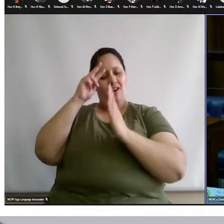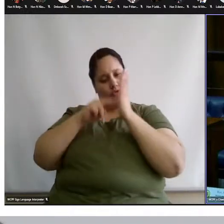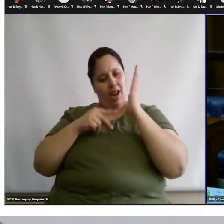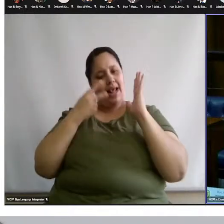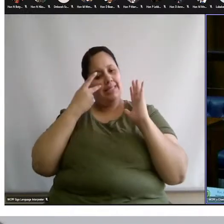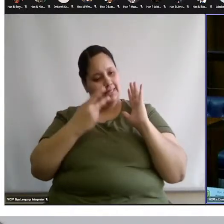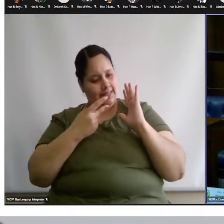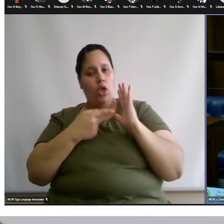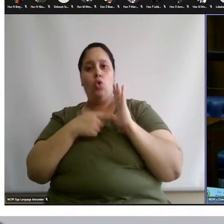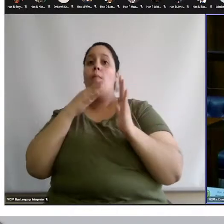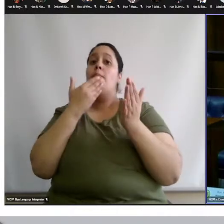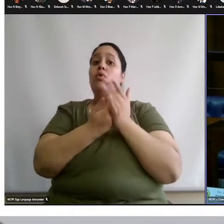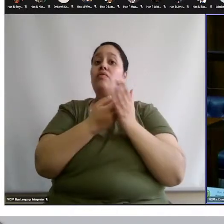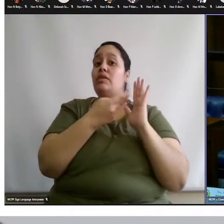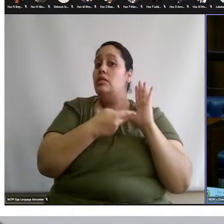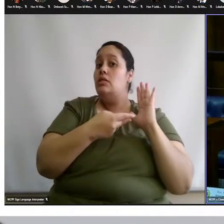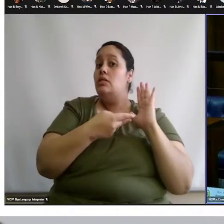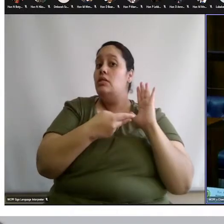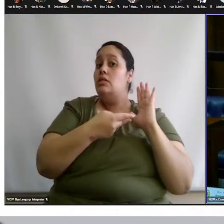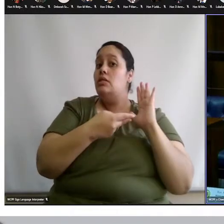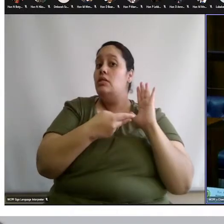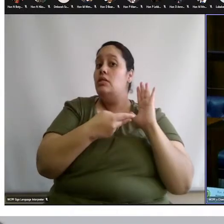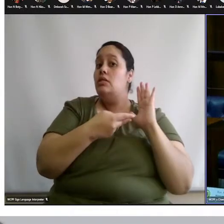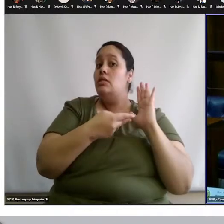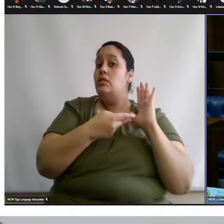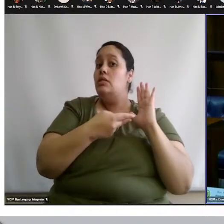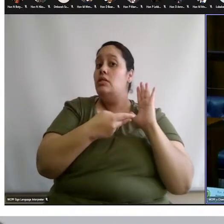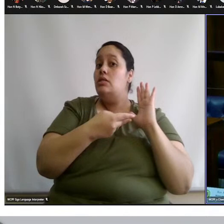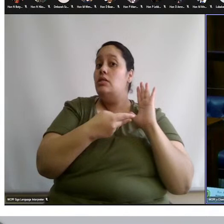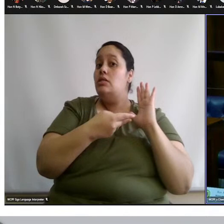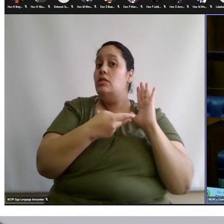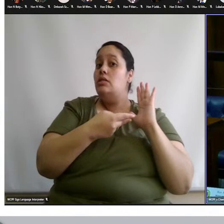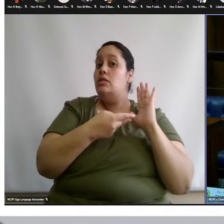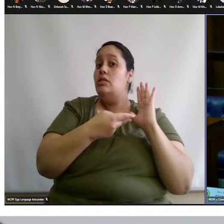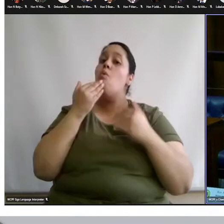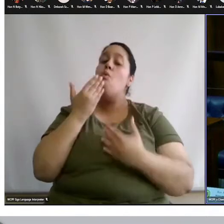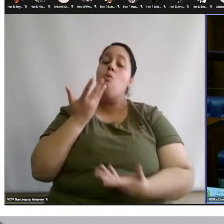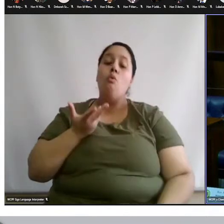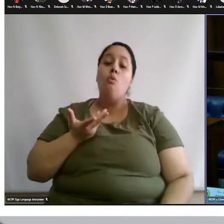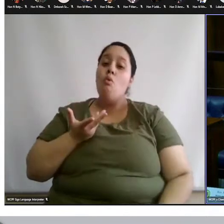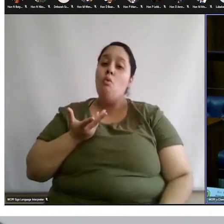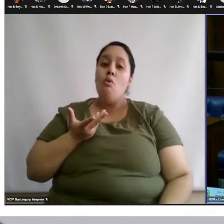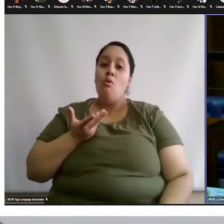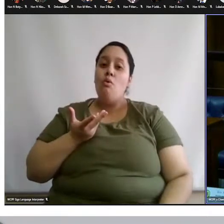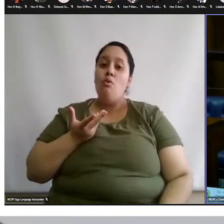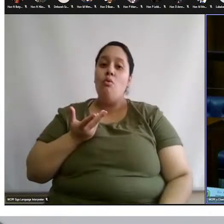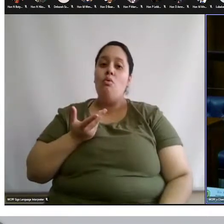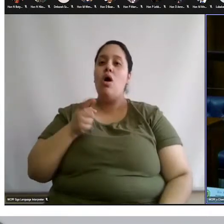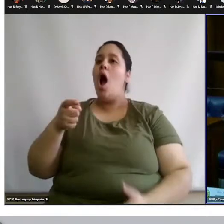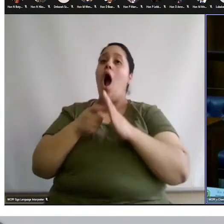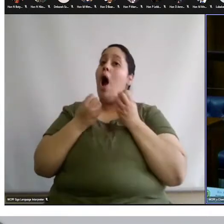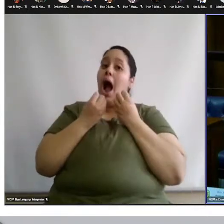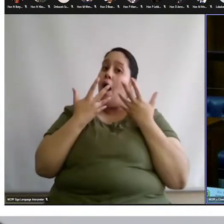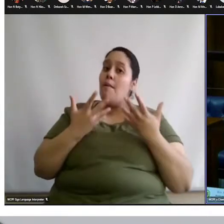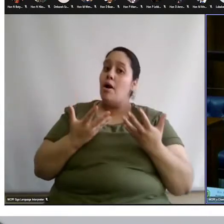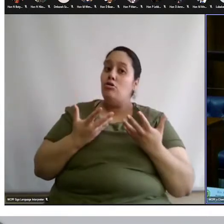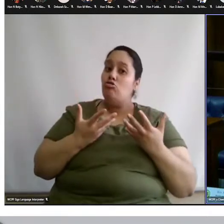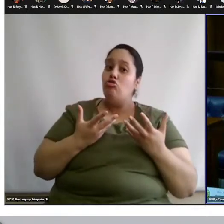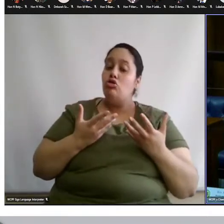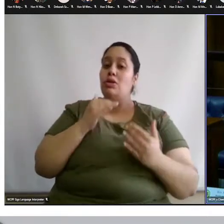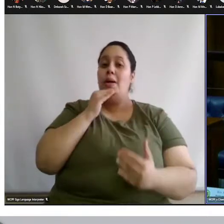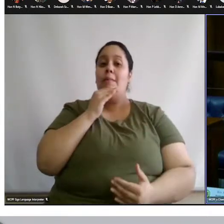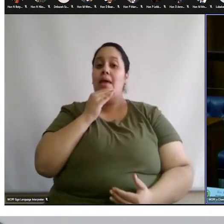sê die bewyse. Wat wie skuld vir Eskom in hierdie provinsie geld? Wat skuld hulle? As ons nie nou, en dis nie